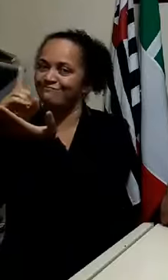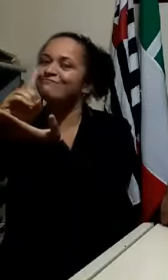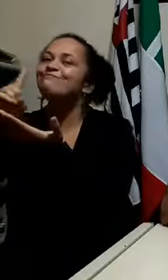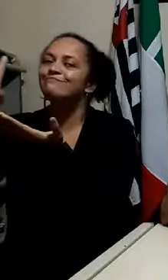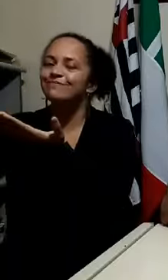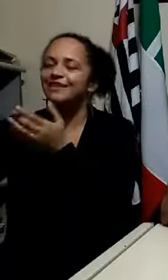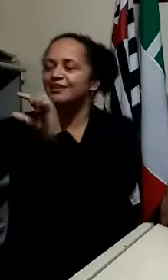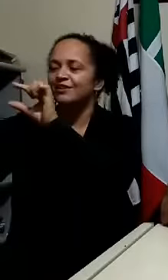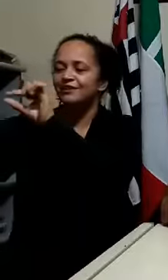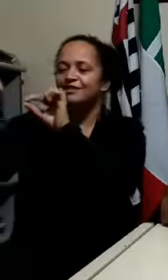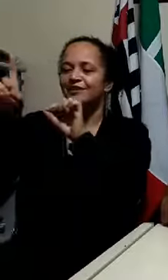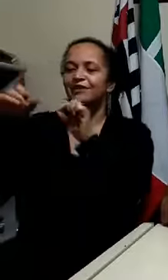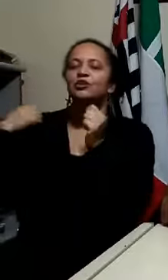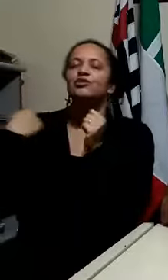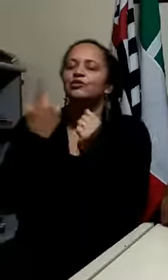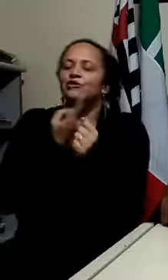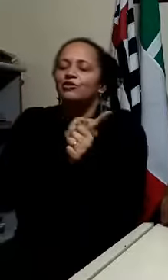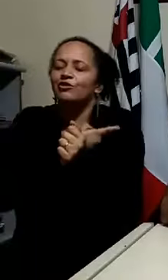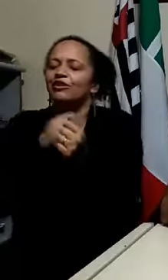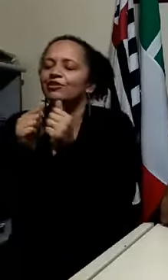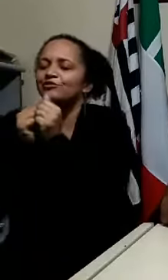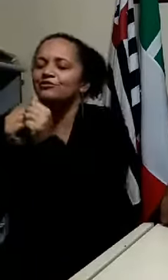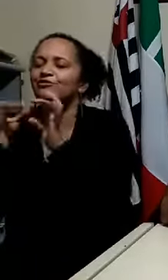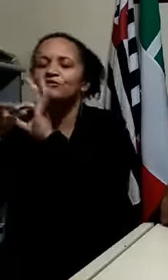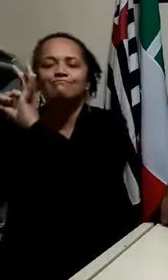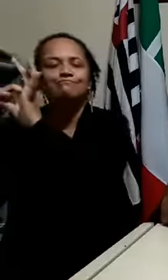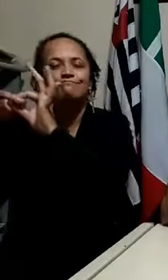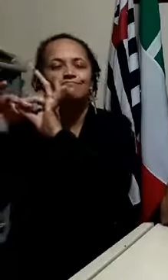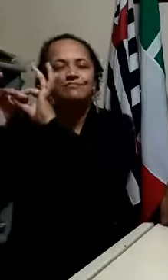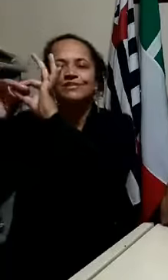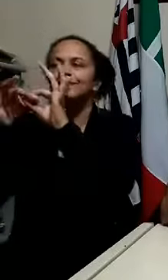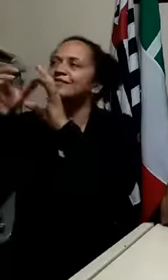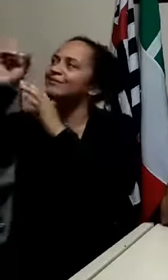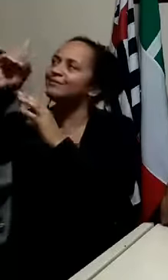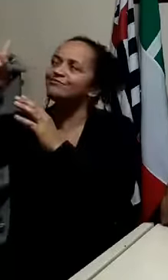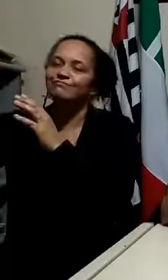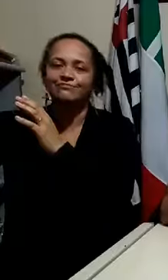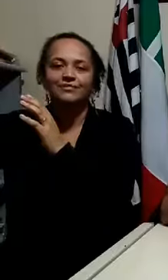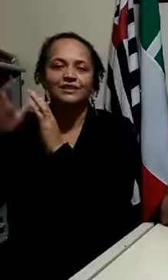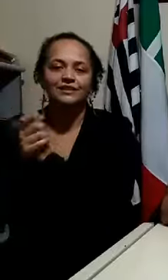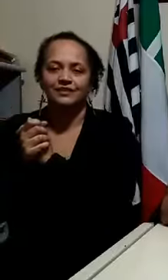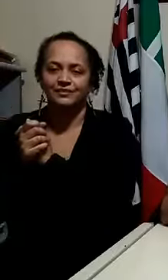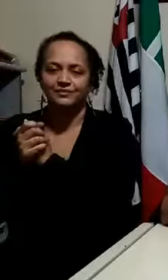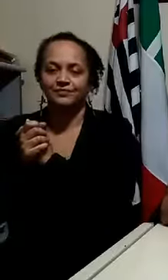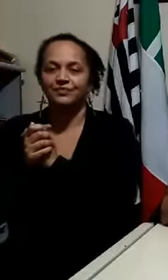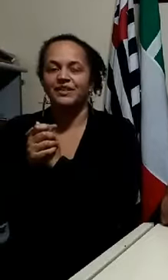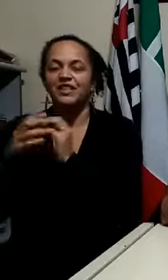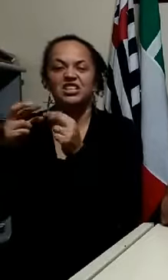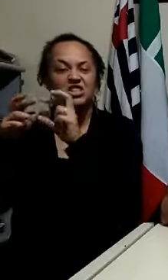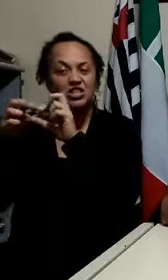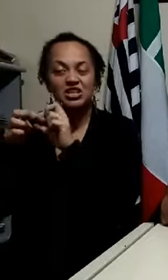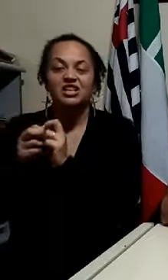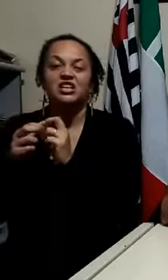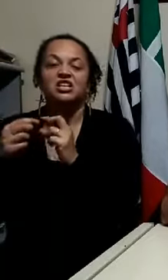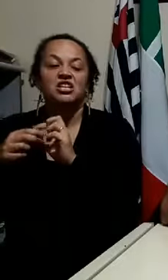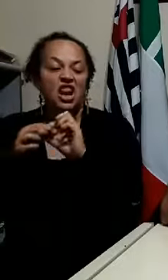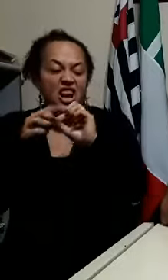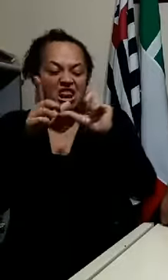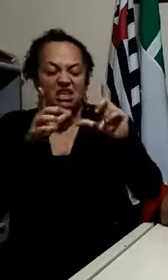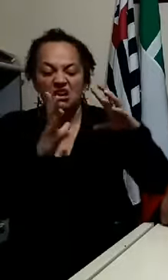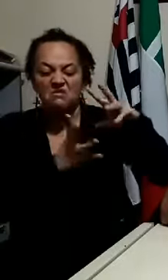vida e natureza, que nos livra das paixões e corrupções que há no mundo, né? E